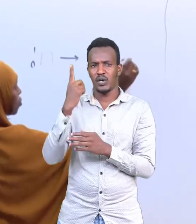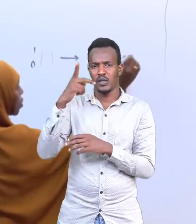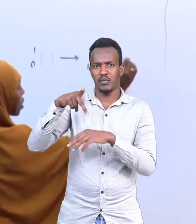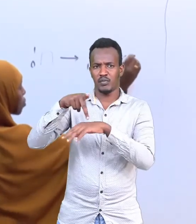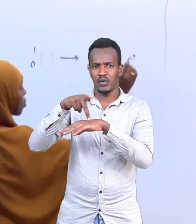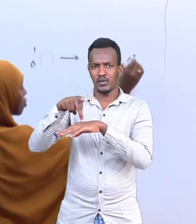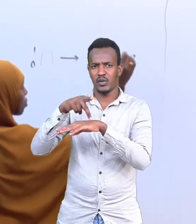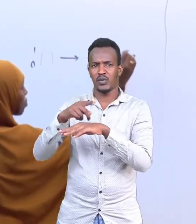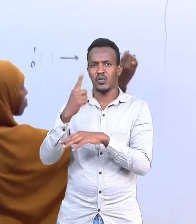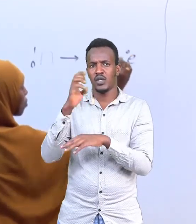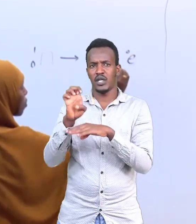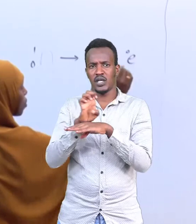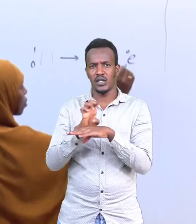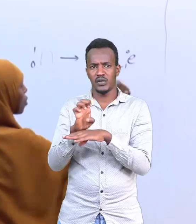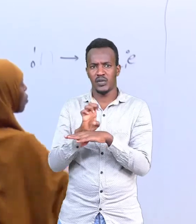markaasi